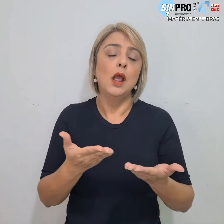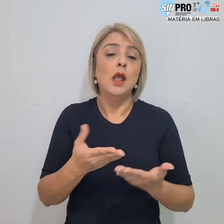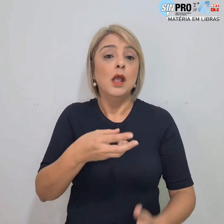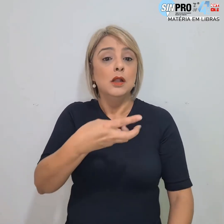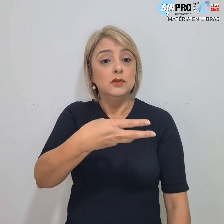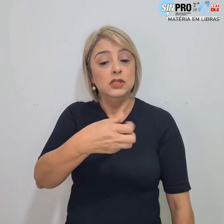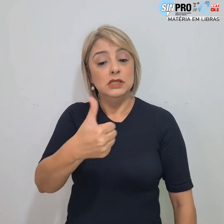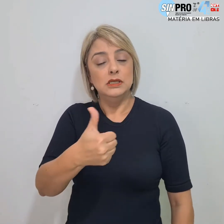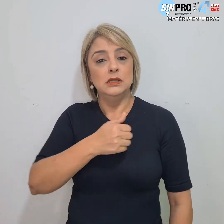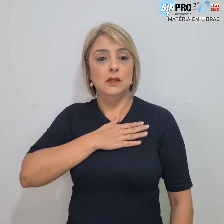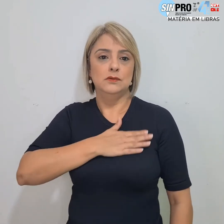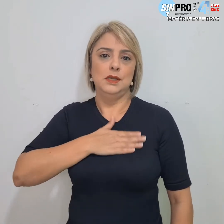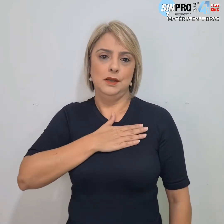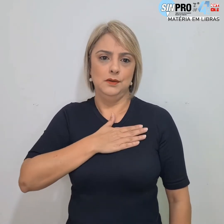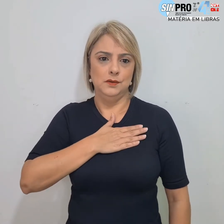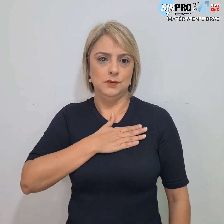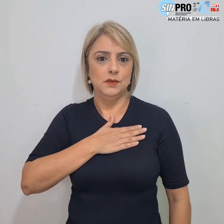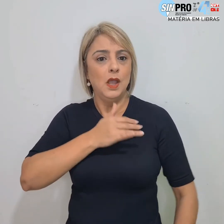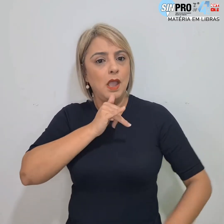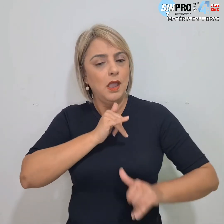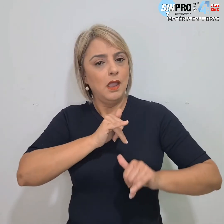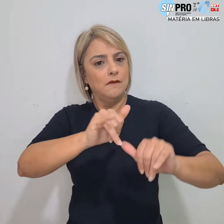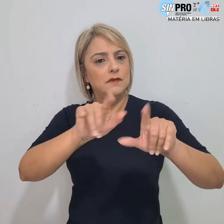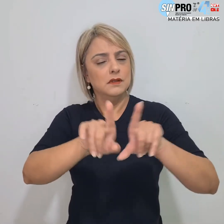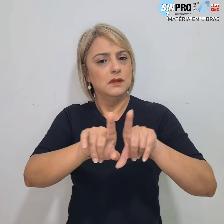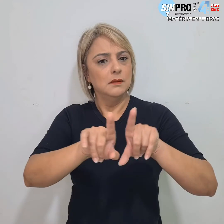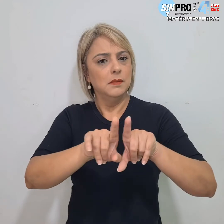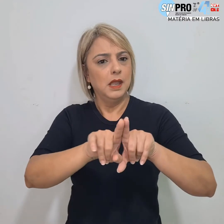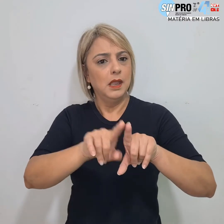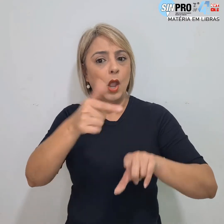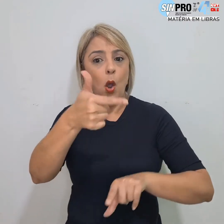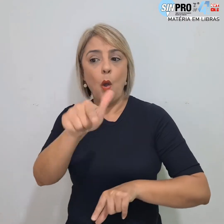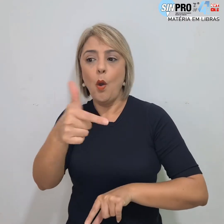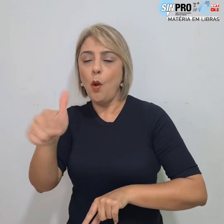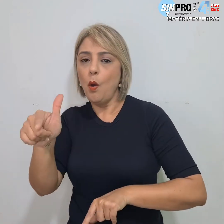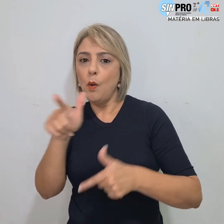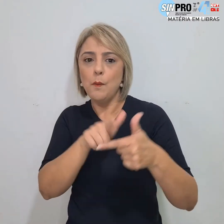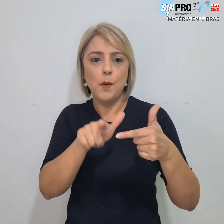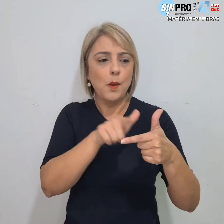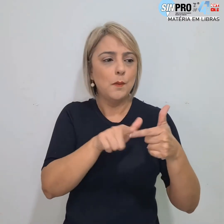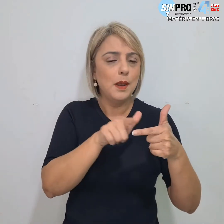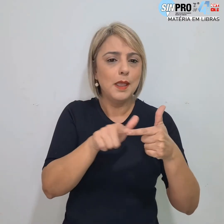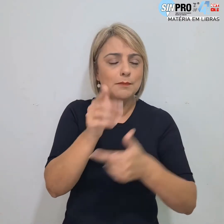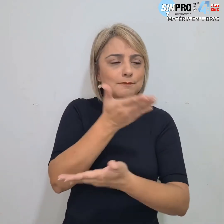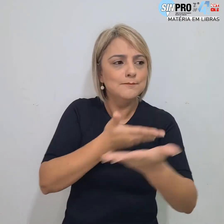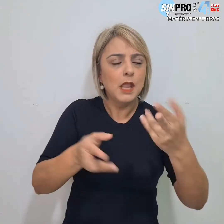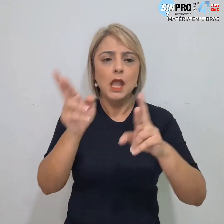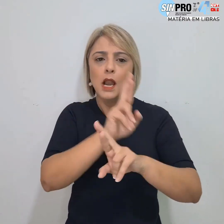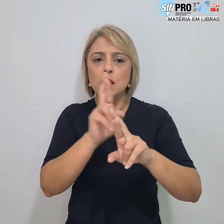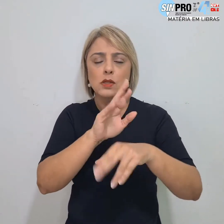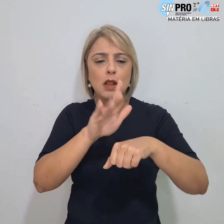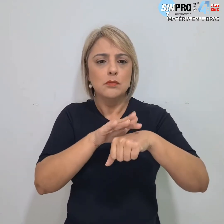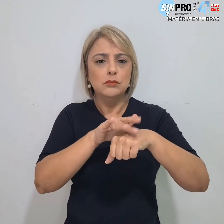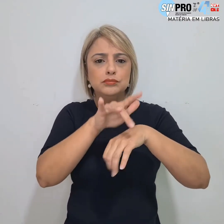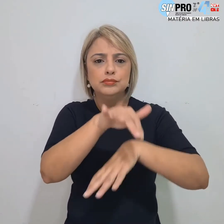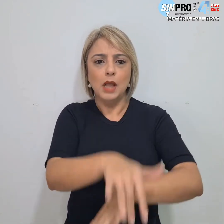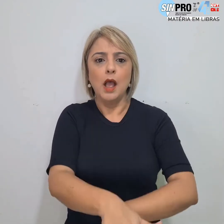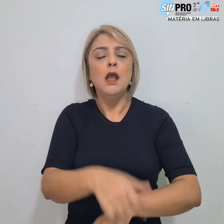de agosto, e alerta, no entanto, para outros problemas relacionados à pandemia que precisam